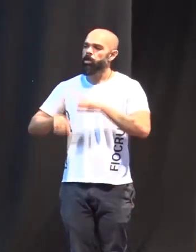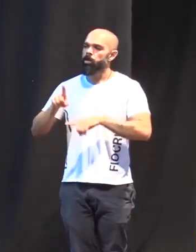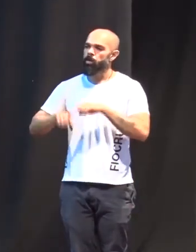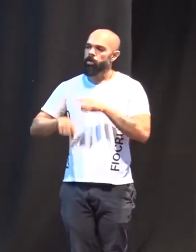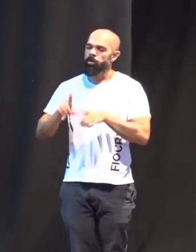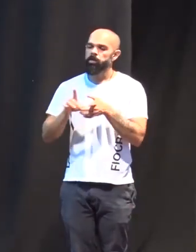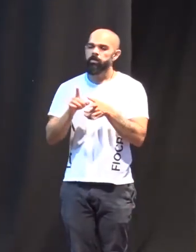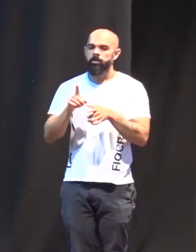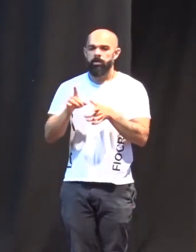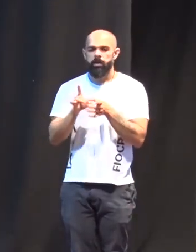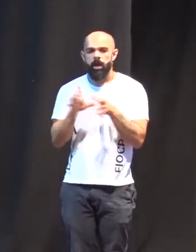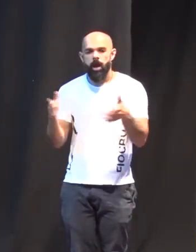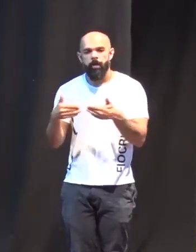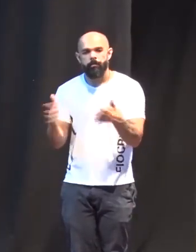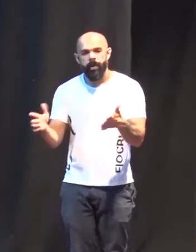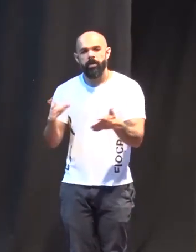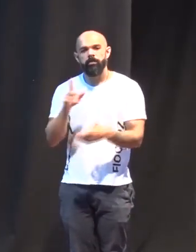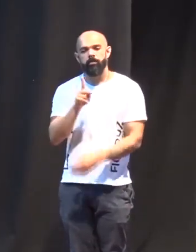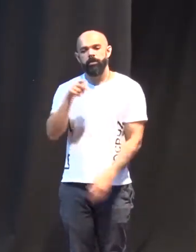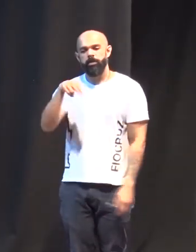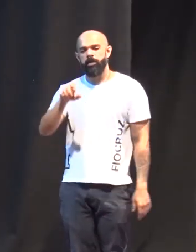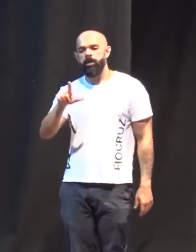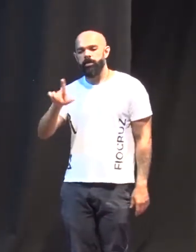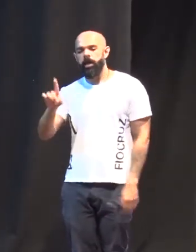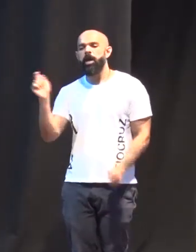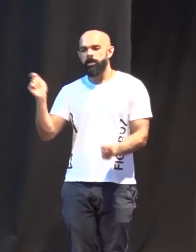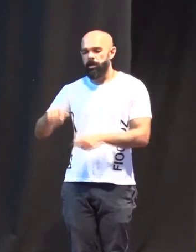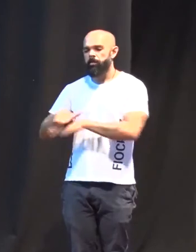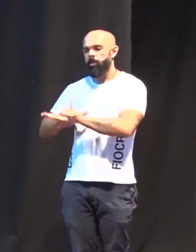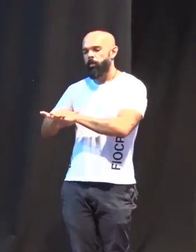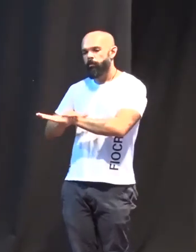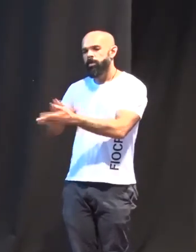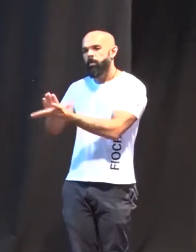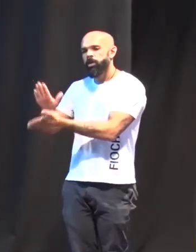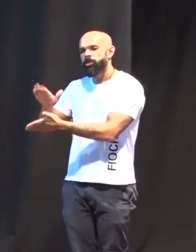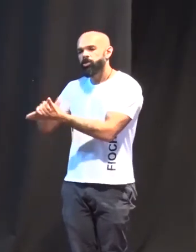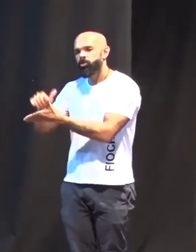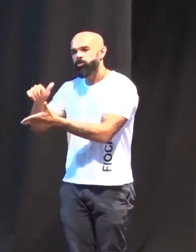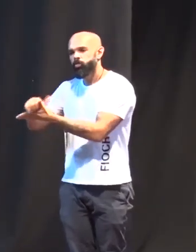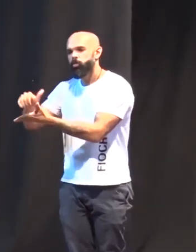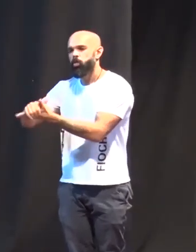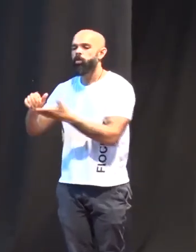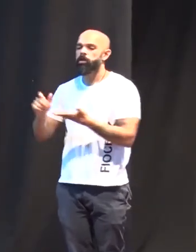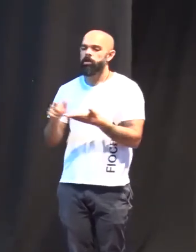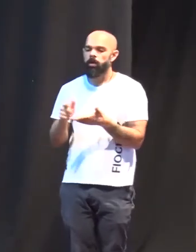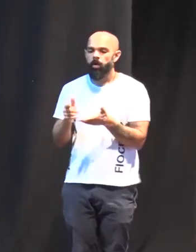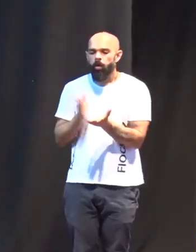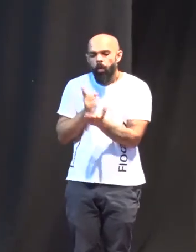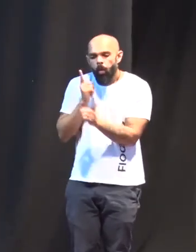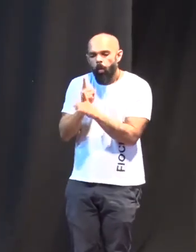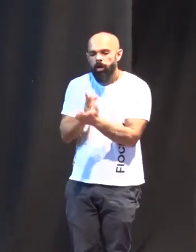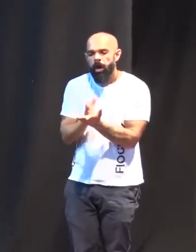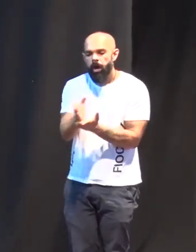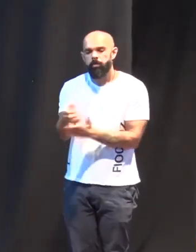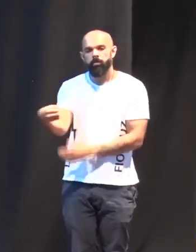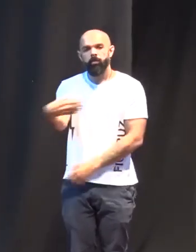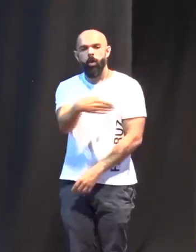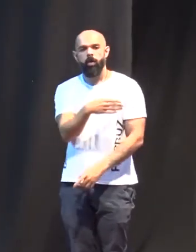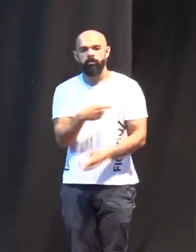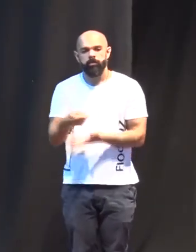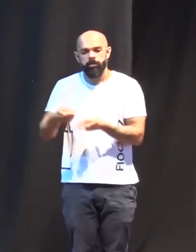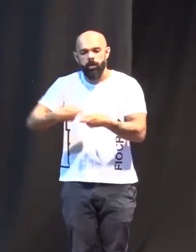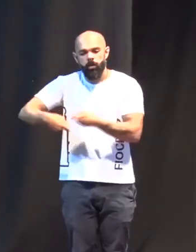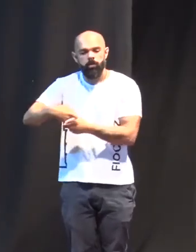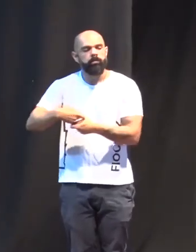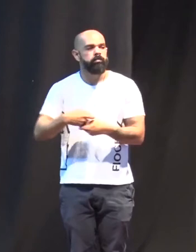abertos no PNLD. E isso dá margem para a gente começar um diálogo com as editoras e com quem produz conteúdo e achar caminhos para novos negócios, né? Então, isso é super